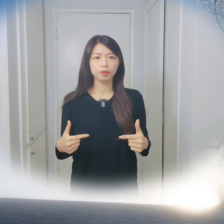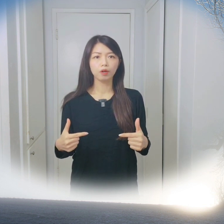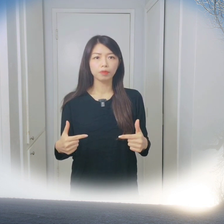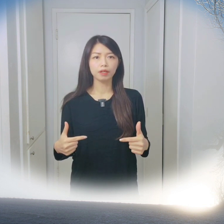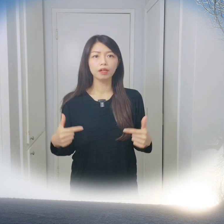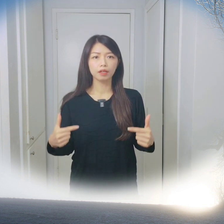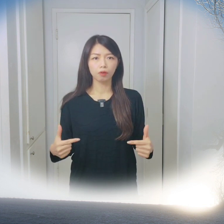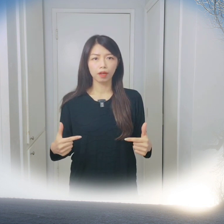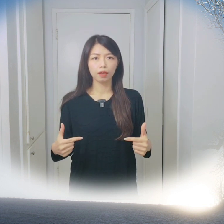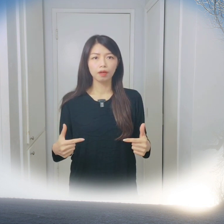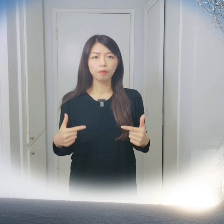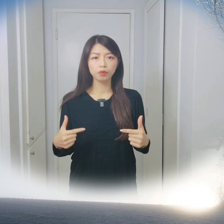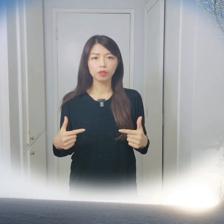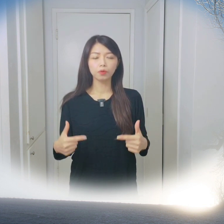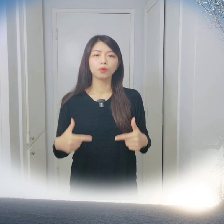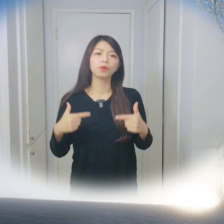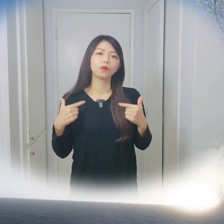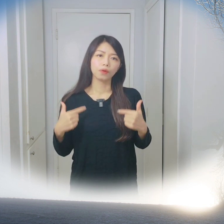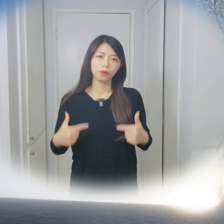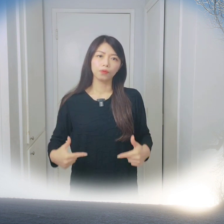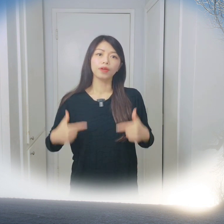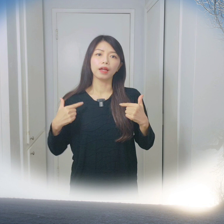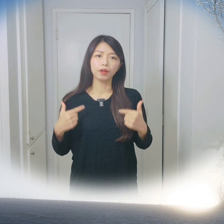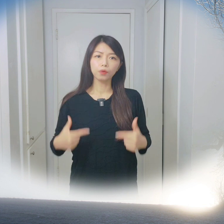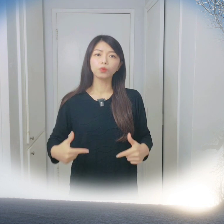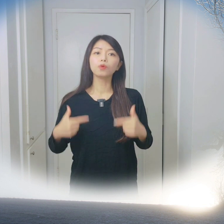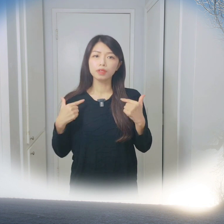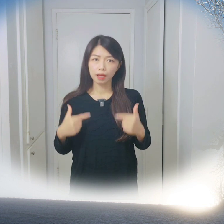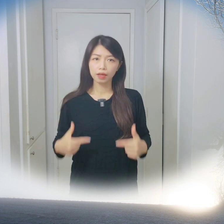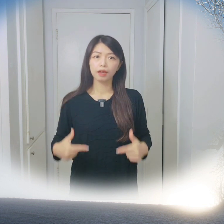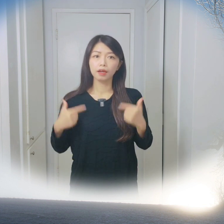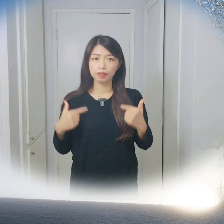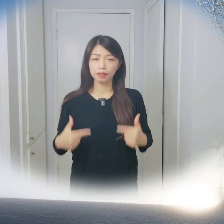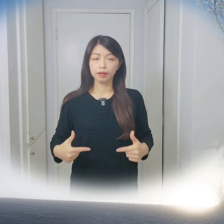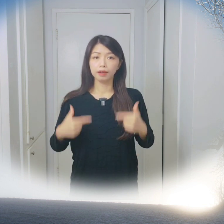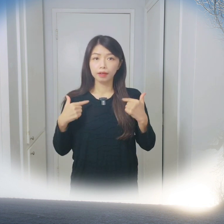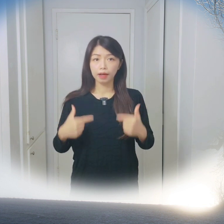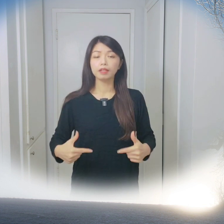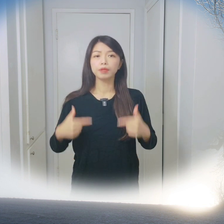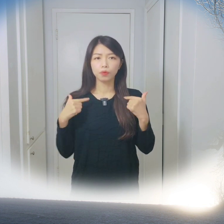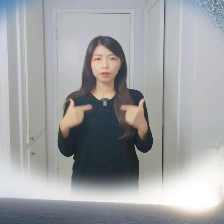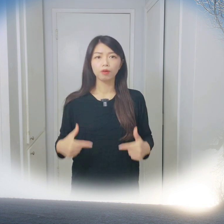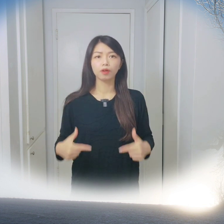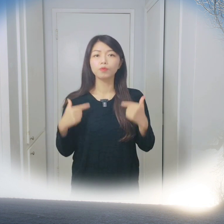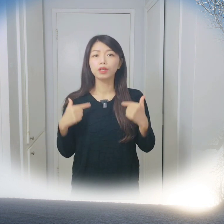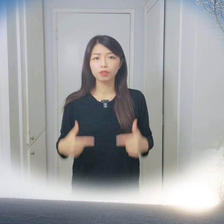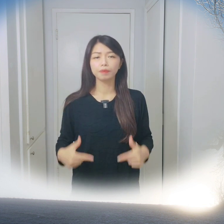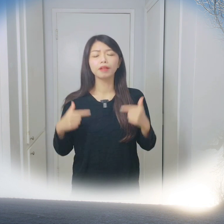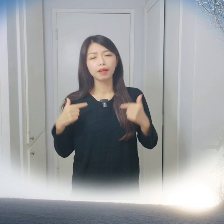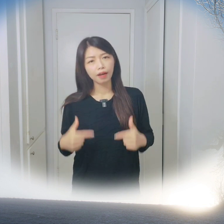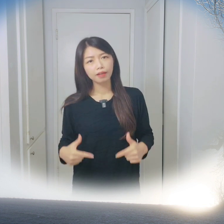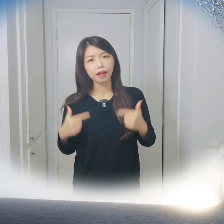양손 엄지를 이렇게 펴주시고 위아래로 동시에 가슴 있는 쪽에서 이렇게